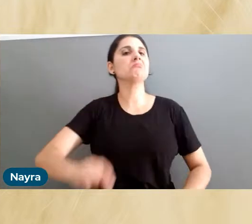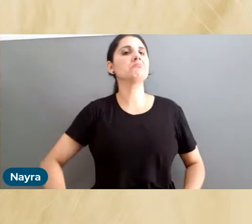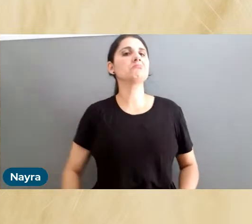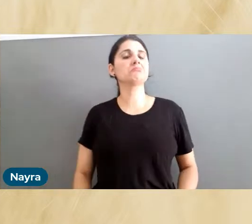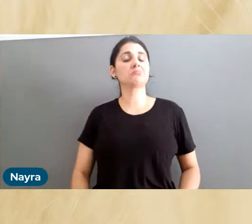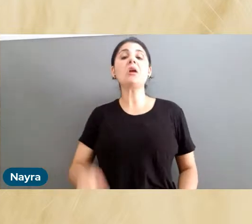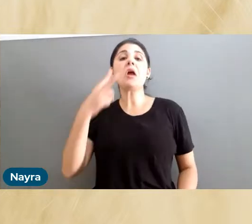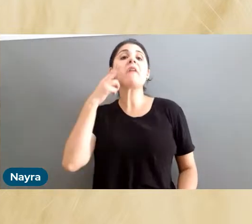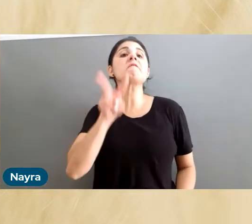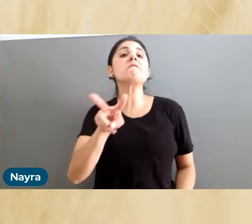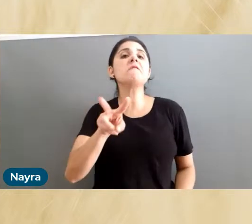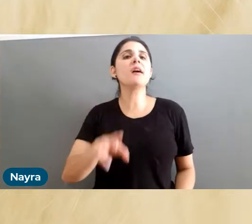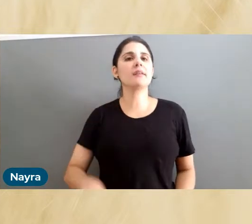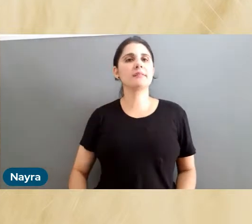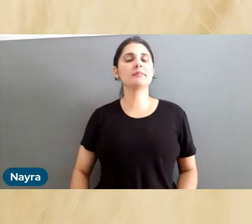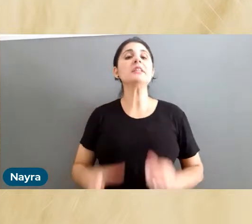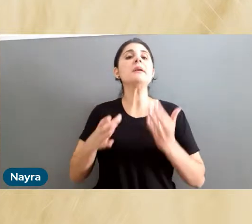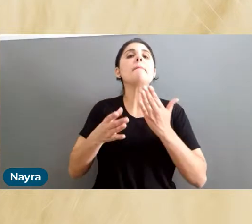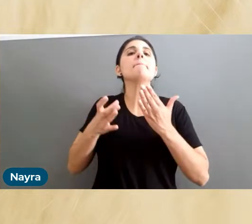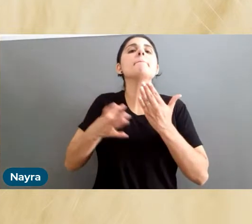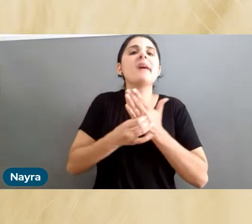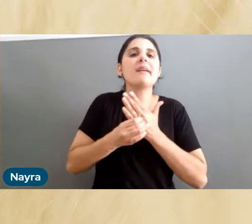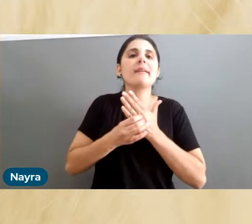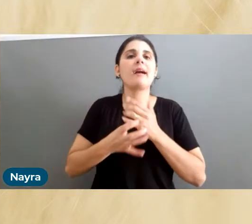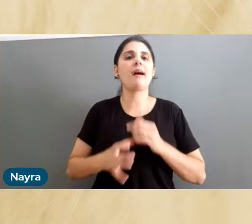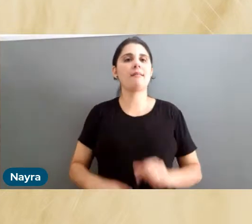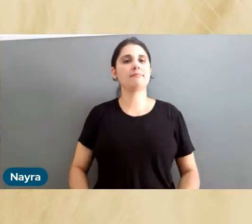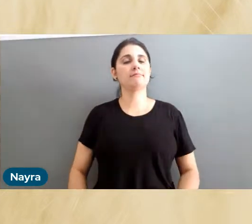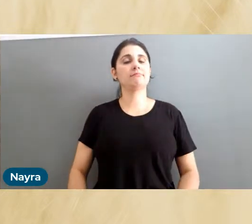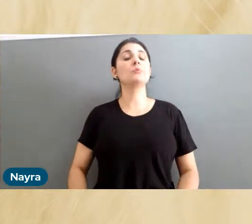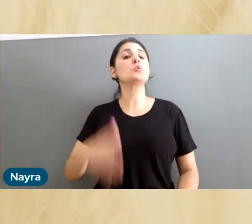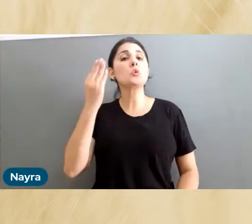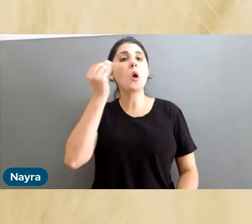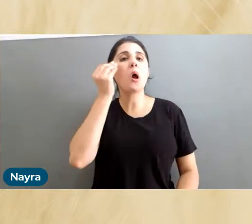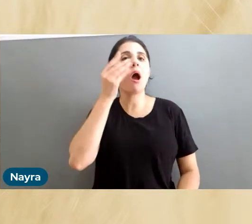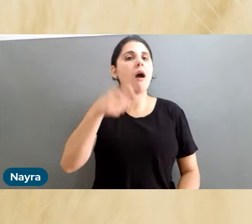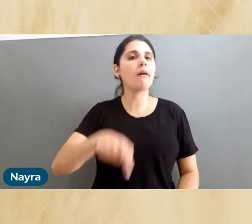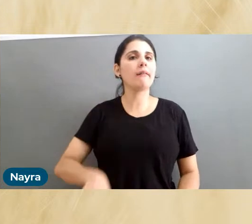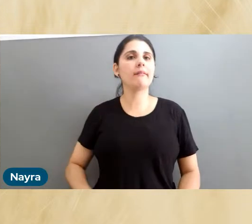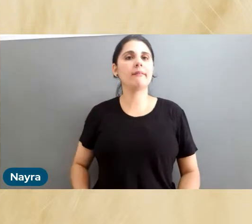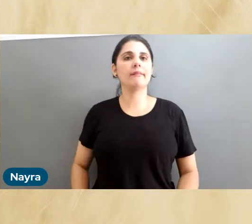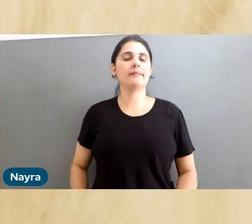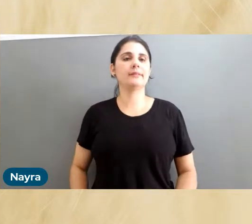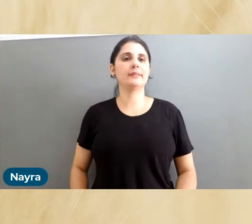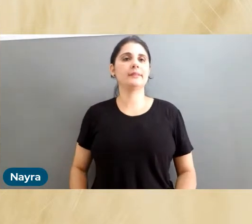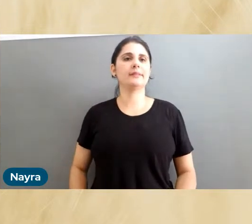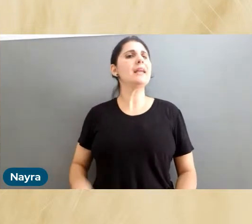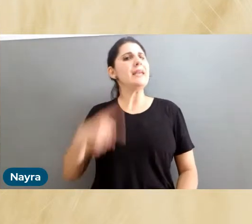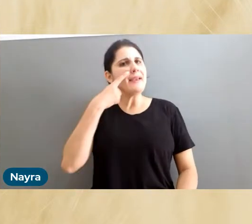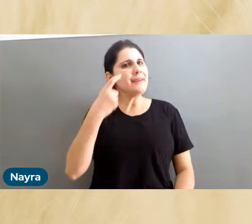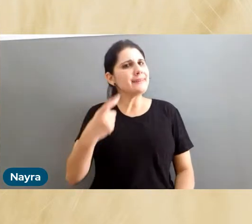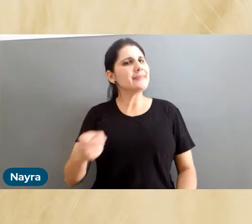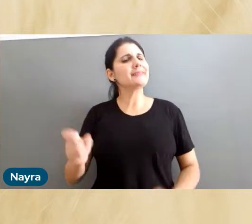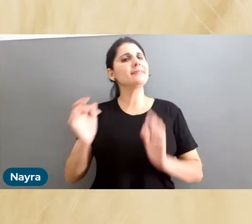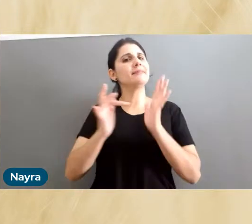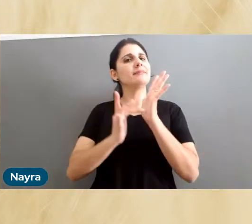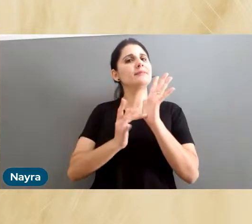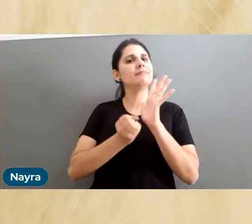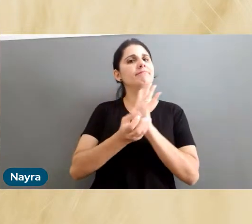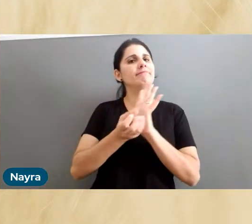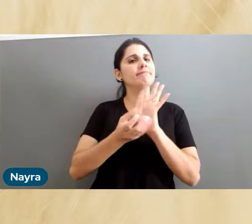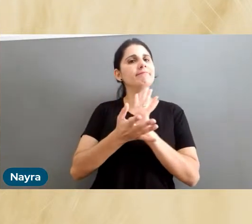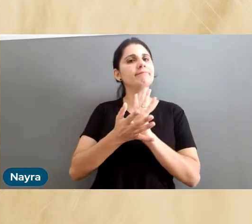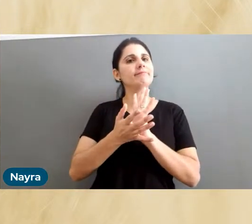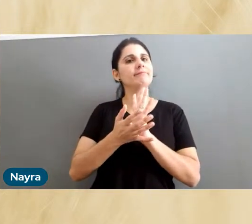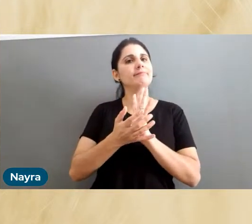acreditar se eu puder tocar as feridas. E é interessante a figura do Cristo, porque ele